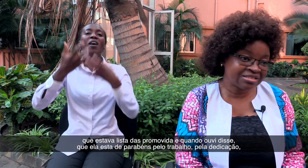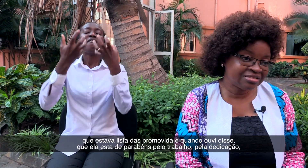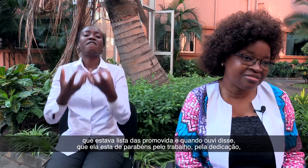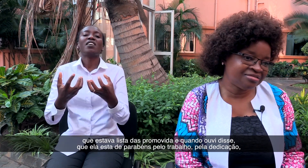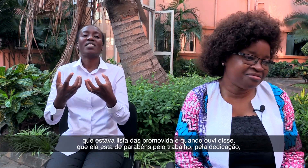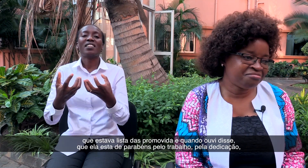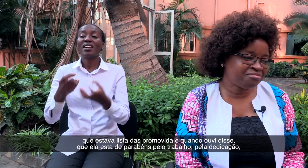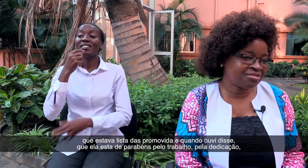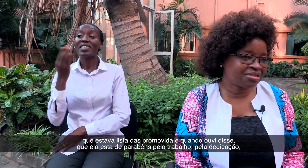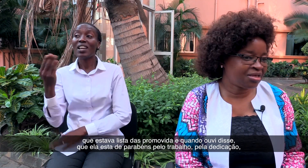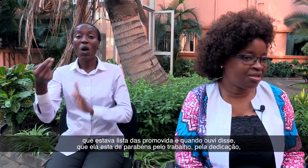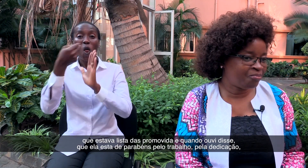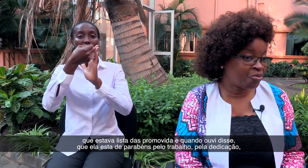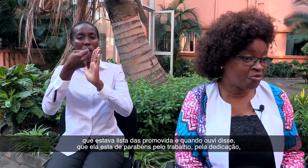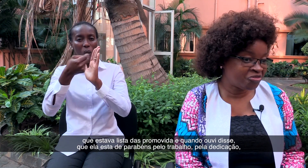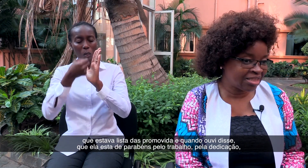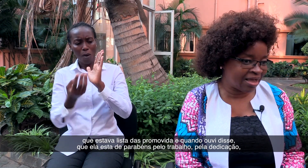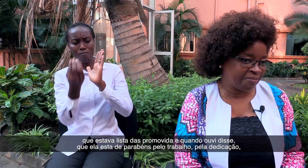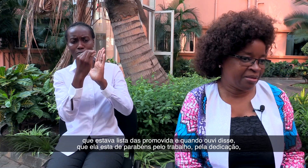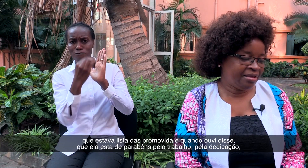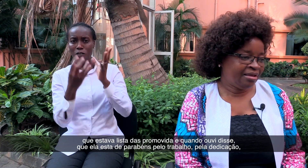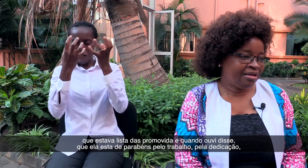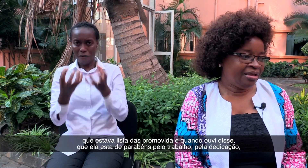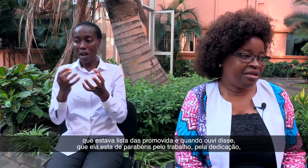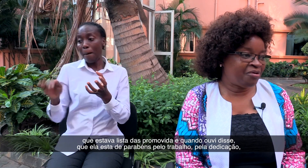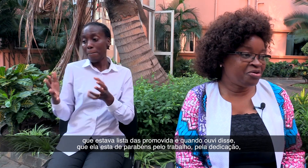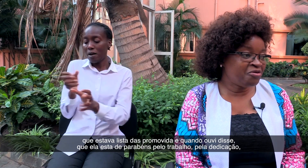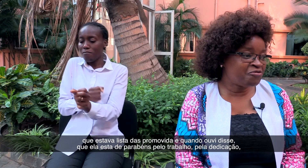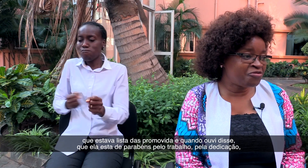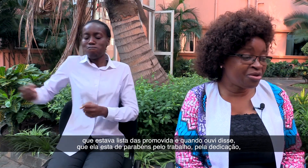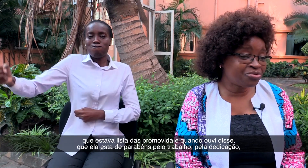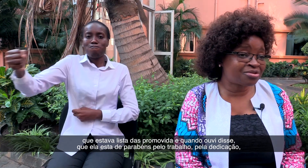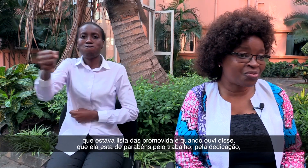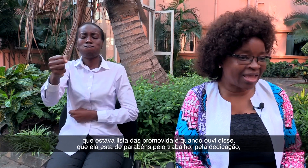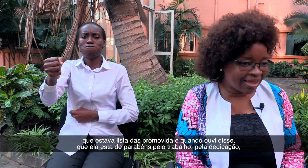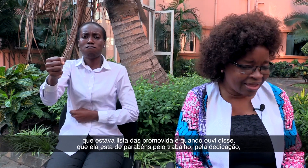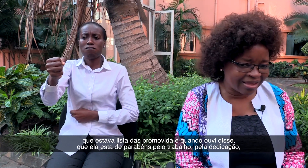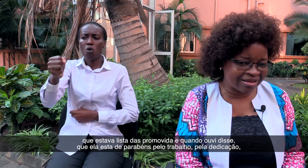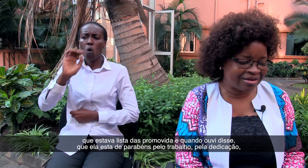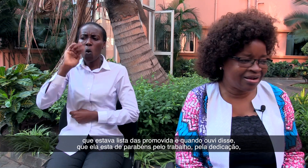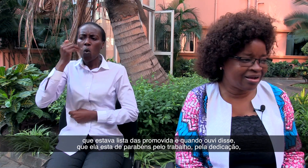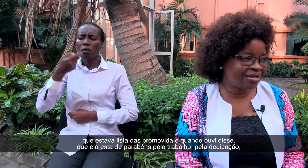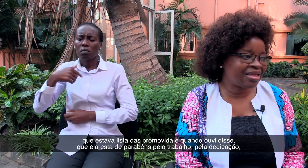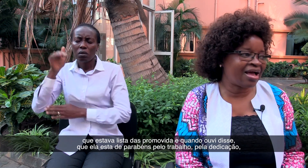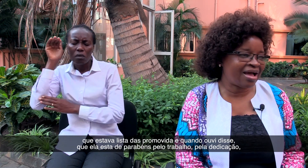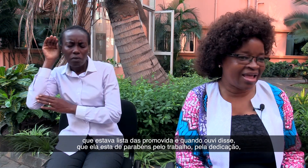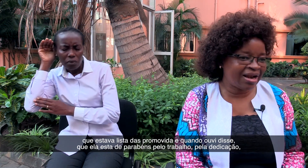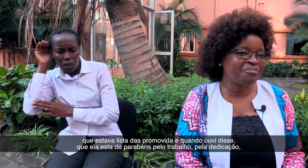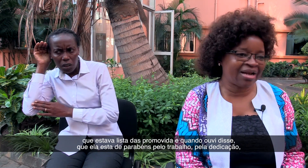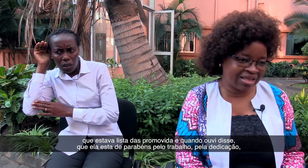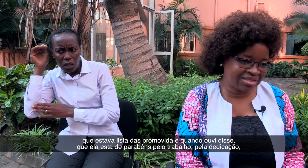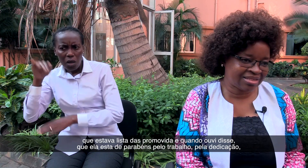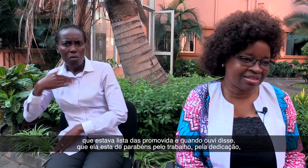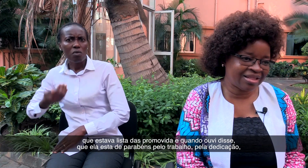lista de ser promovida. E quando eu vi, eu disse, o quê?